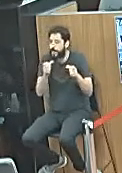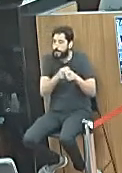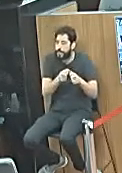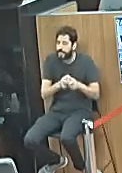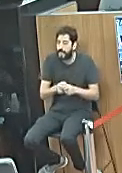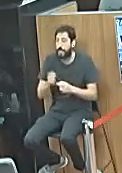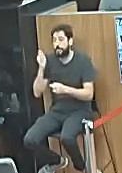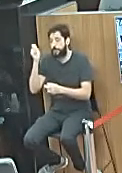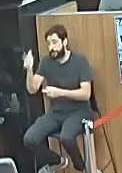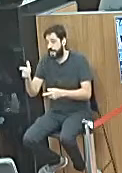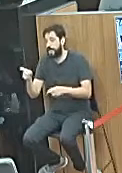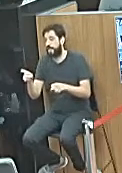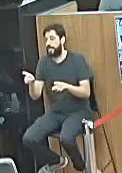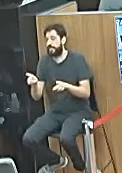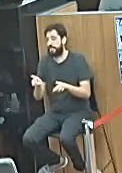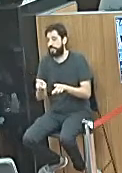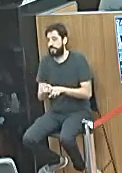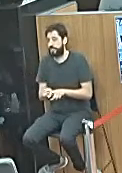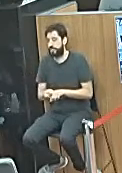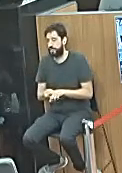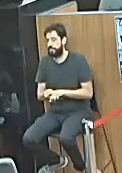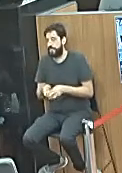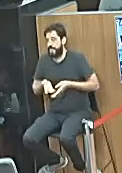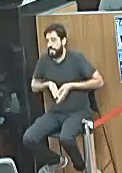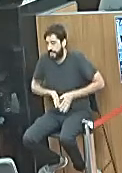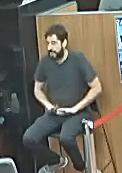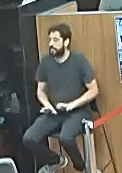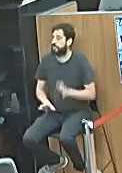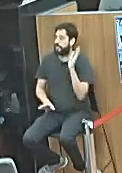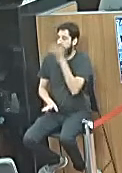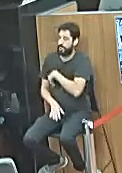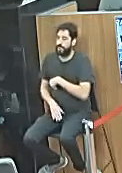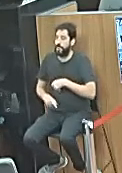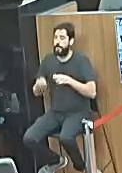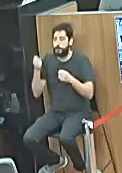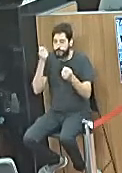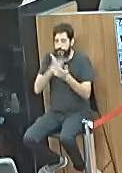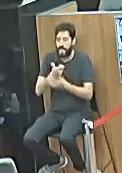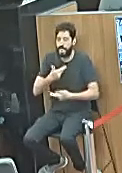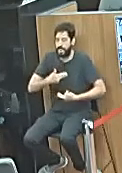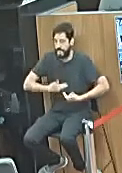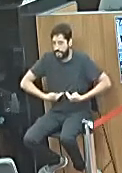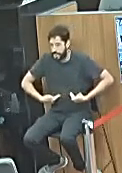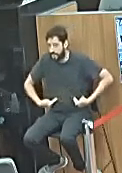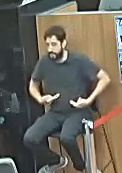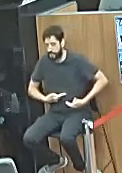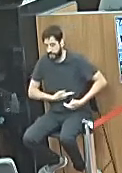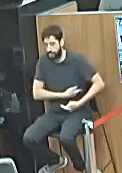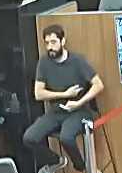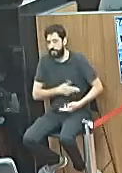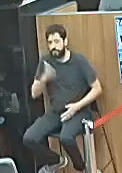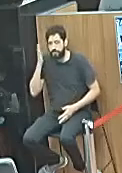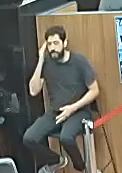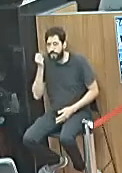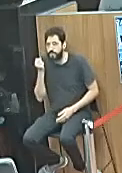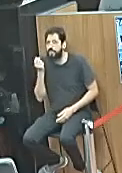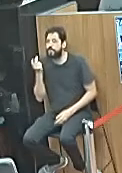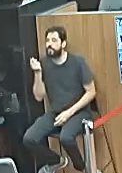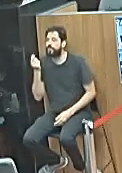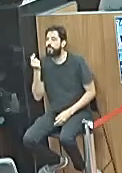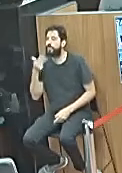tem que pagar pelo parto da sua esposa ainda tem que pagar por cirurgias sabe quanto custa uma cirurgia